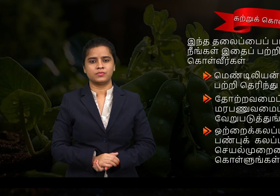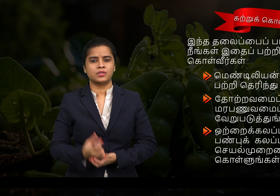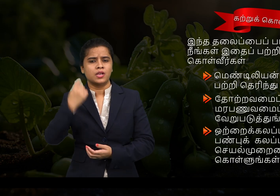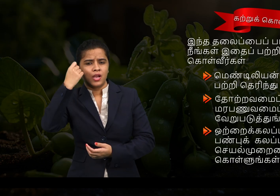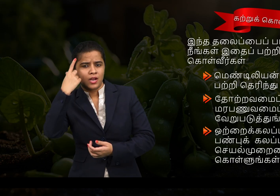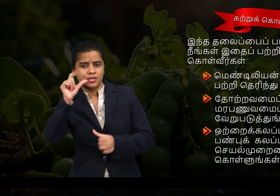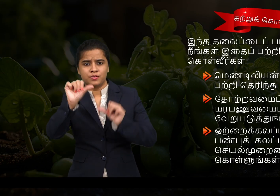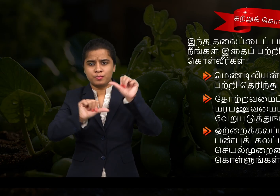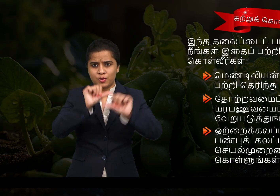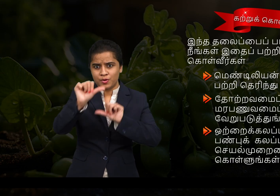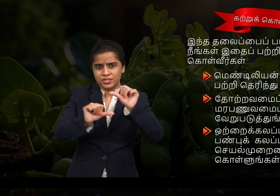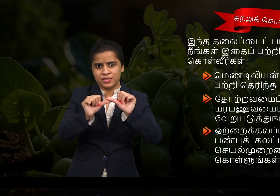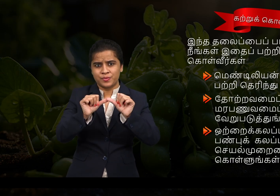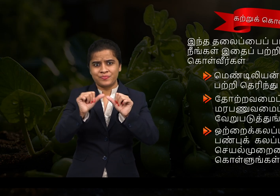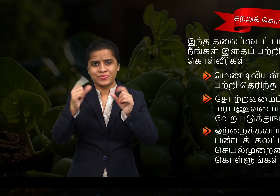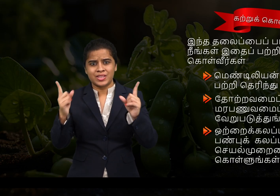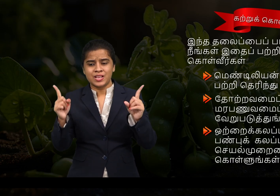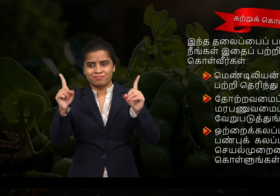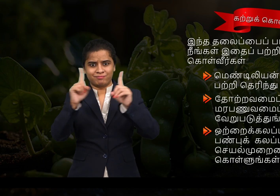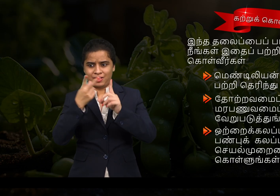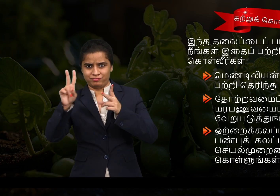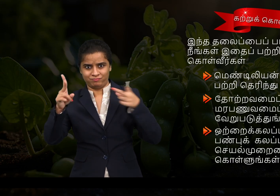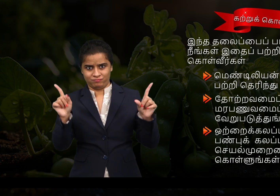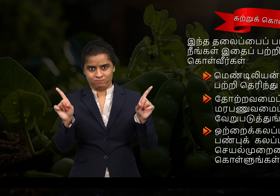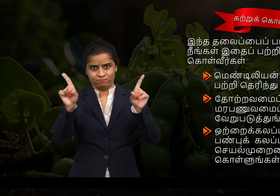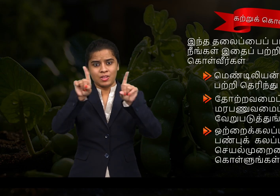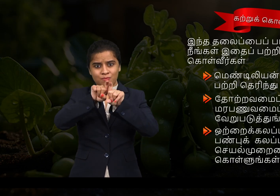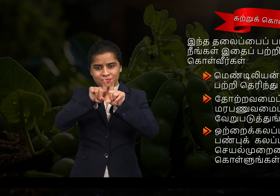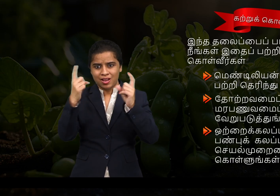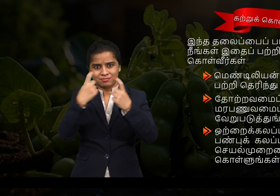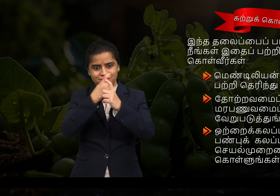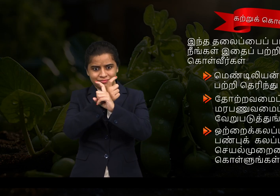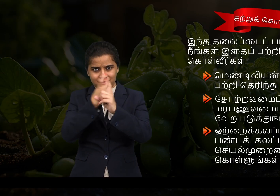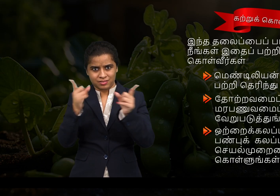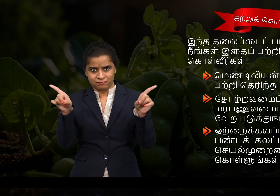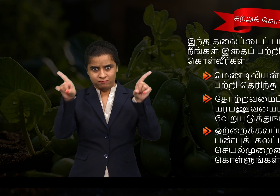ஒற்றை கலப்பு மற்றும் இரட்டை பண்பு கலப்பு சோதனைகளின் செயல்முறையை